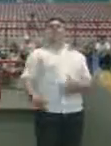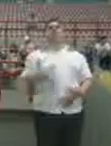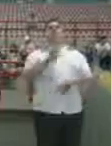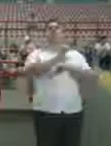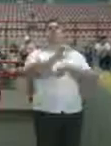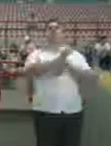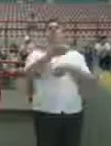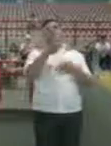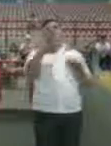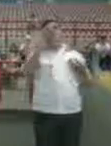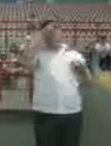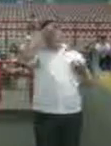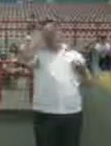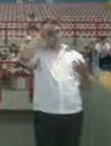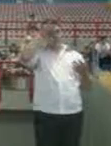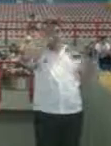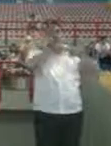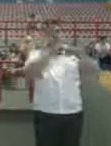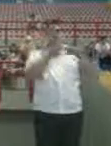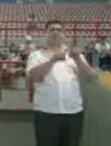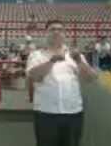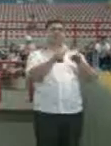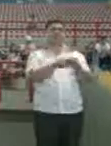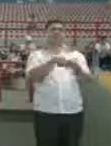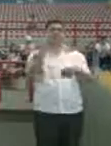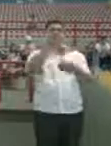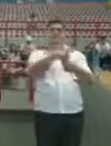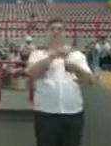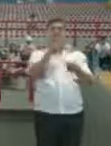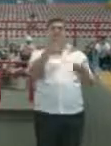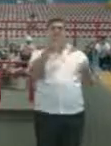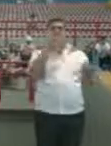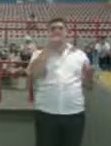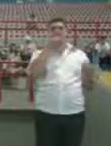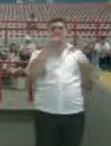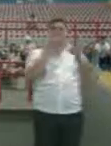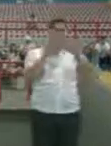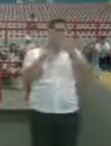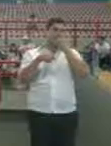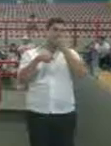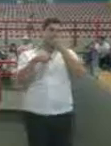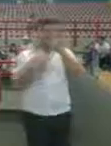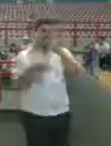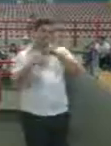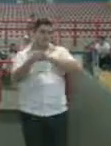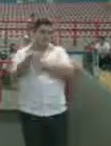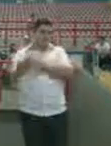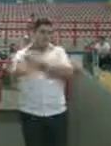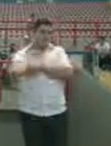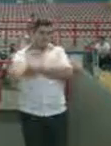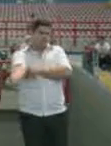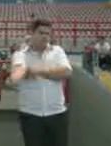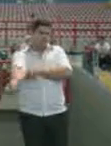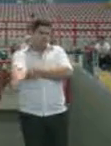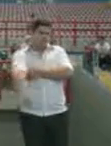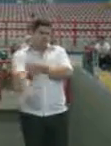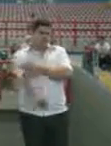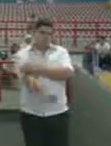estadual, municipal, para que tenha também durabilidade. Então, sustentabilidade é um negócio muito amplo, né? Porque envolve